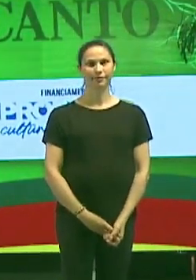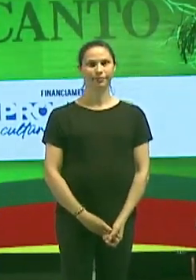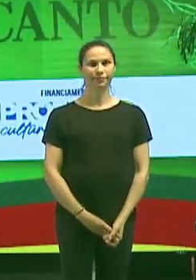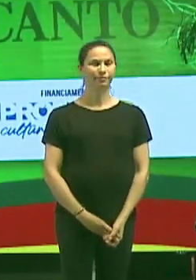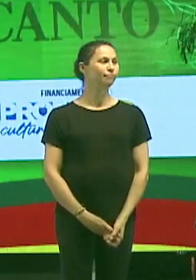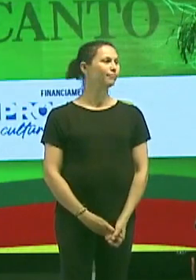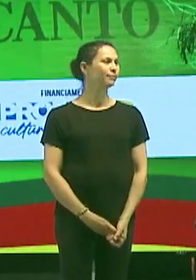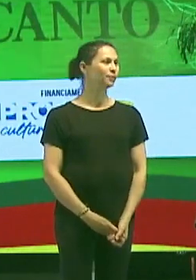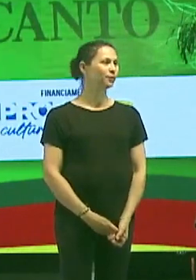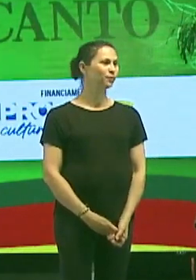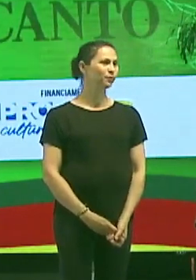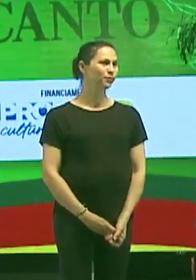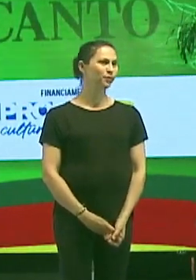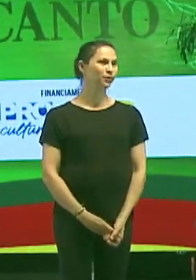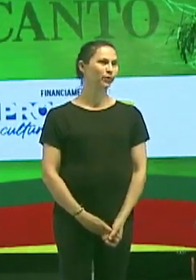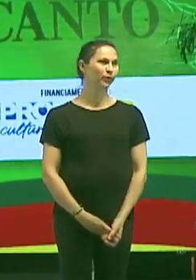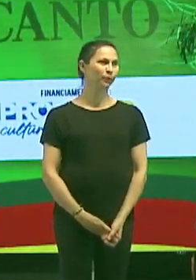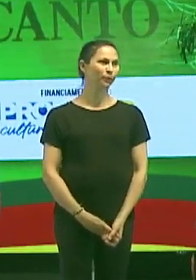Que momento, hein, gente?